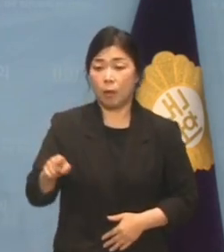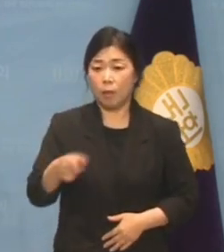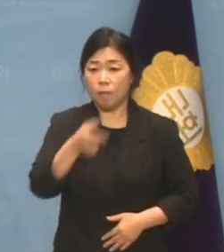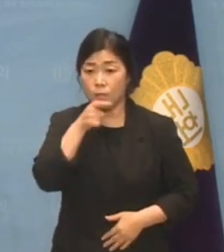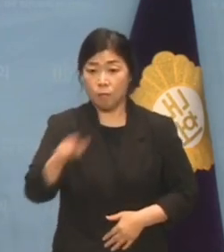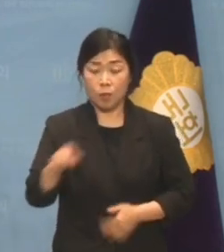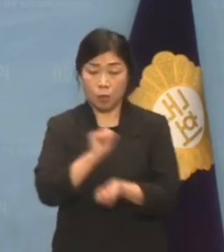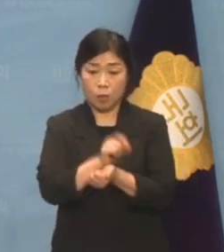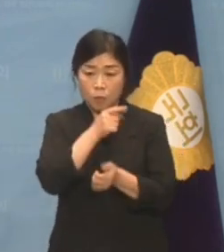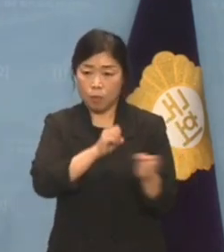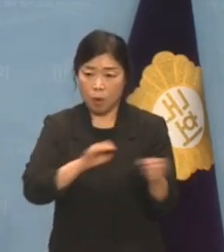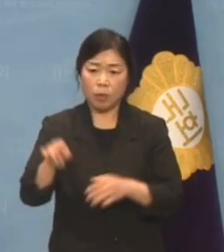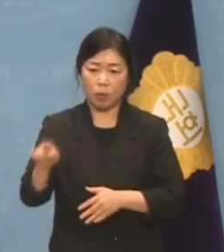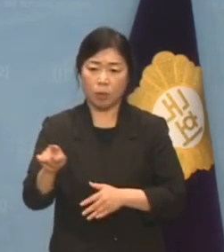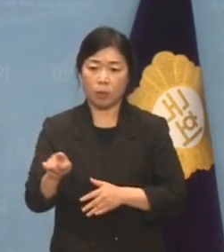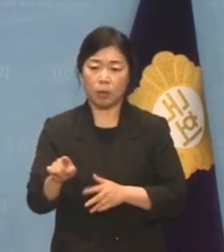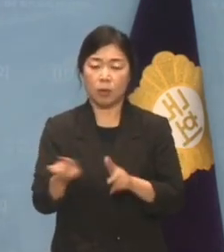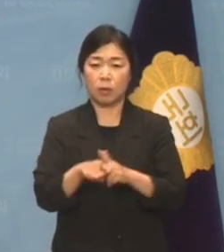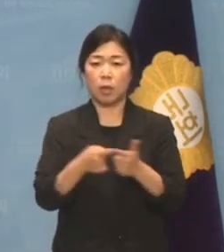수밖에 없기 때문이다.